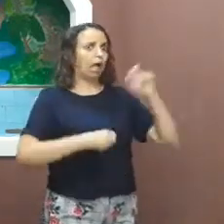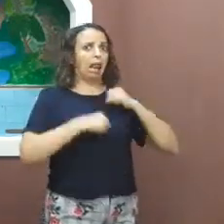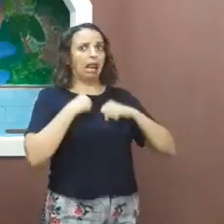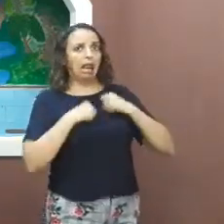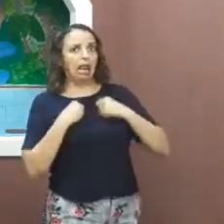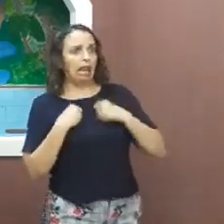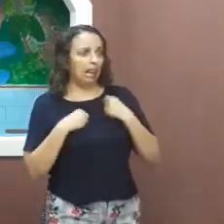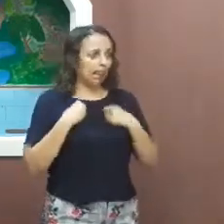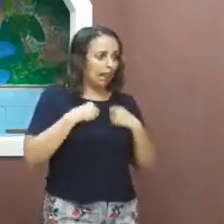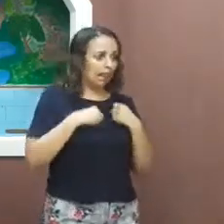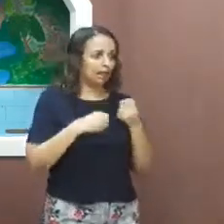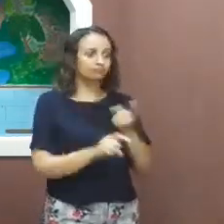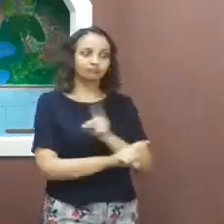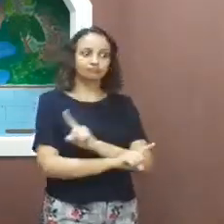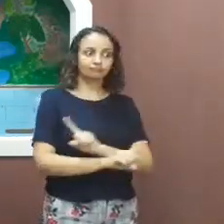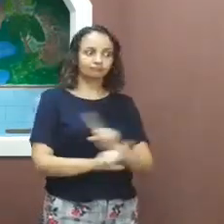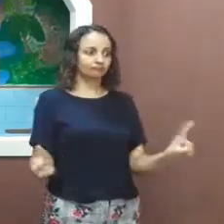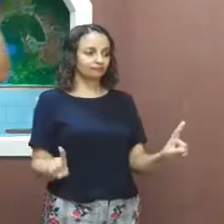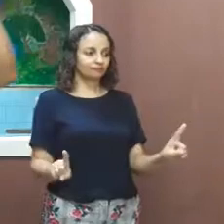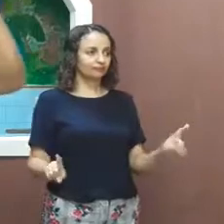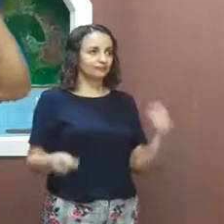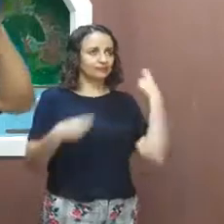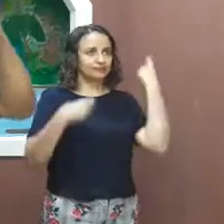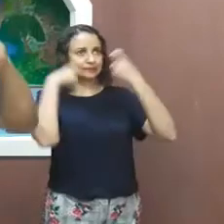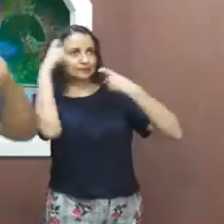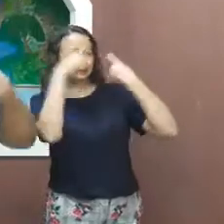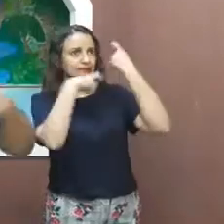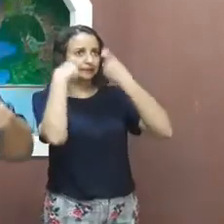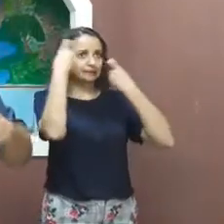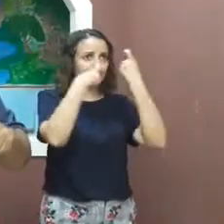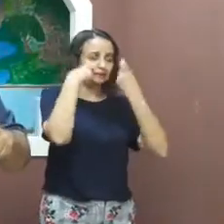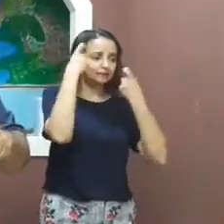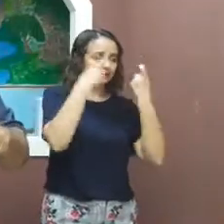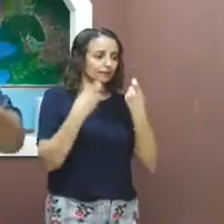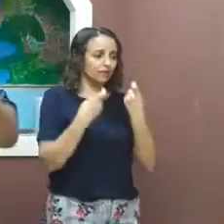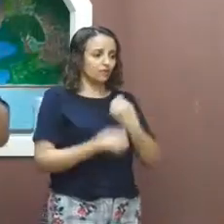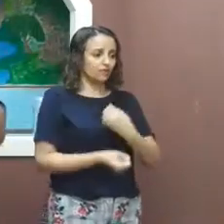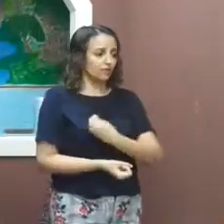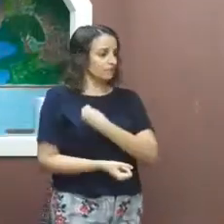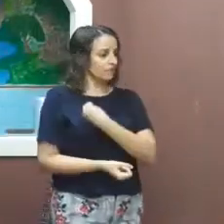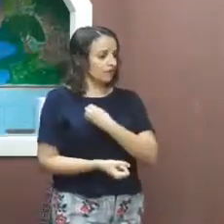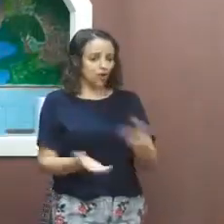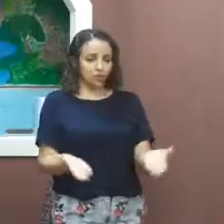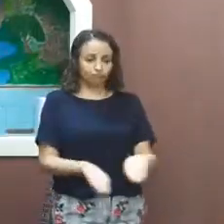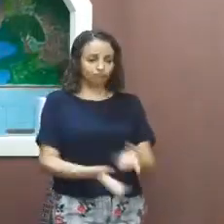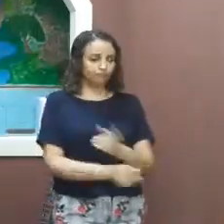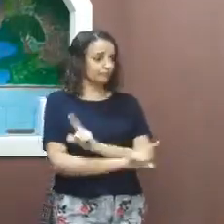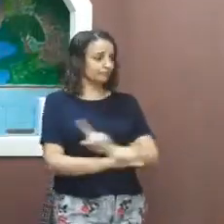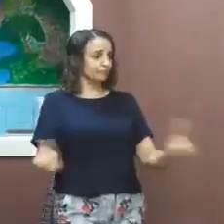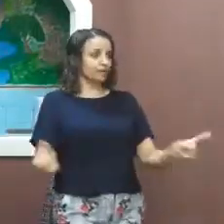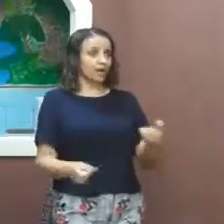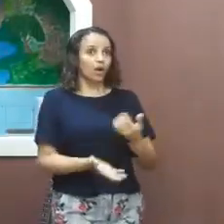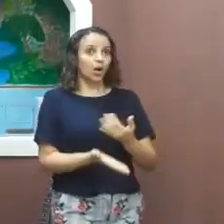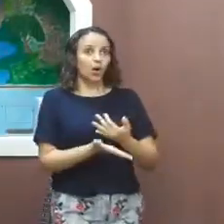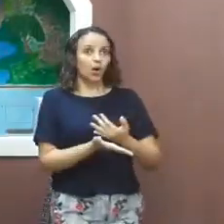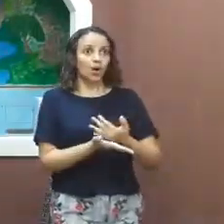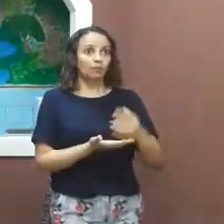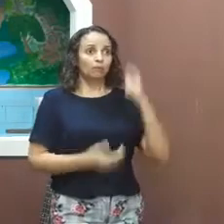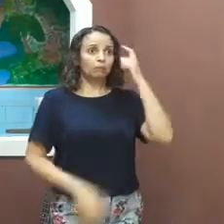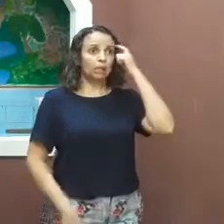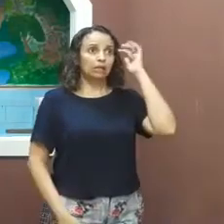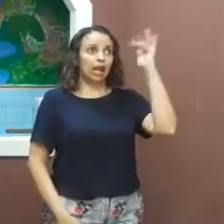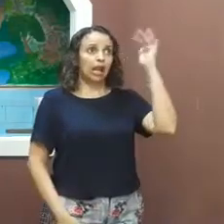e nós entramos num parafuso e nós não vivemos o presente e começamos a viver o quê? Na